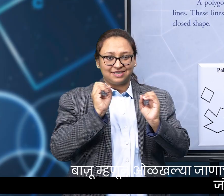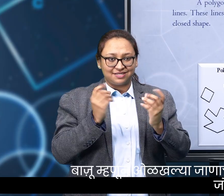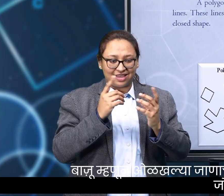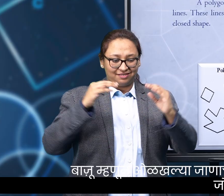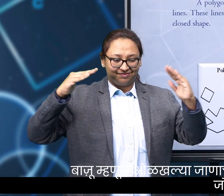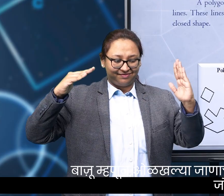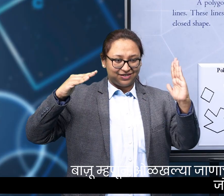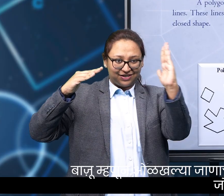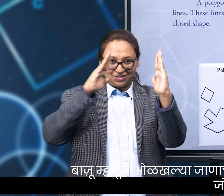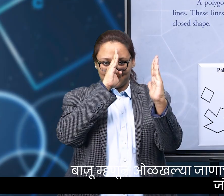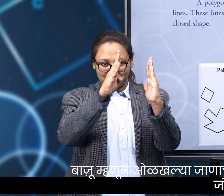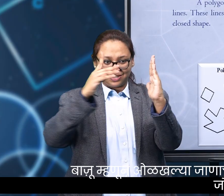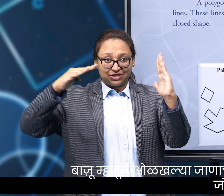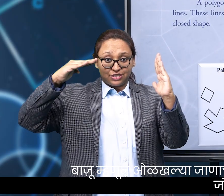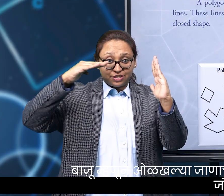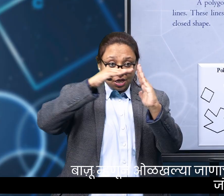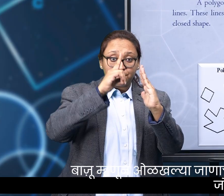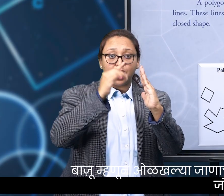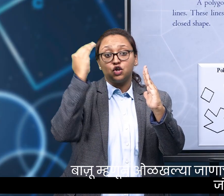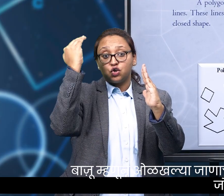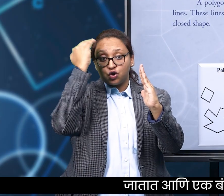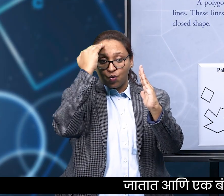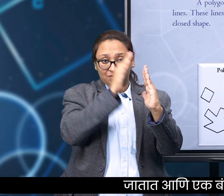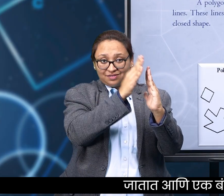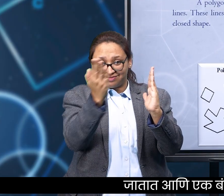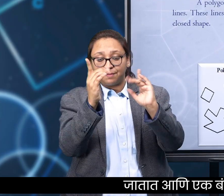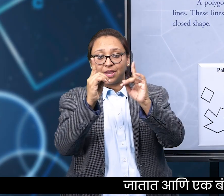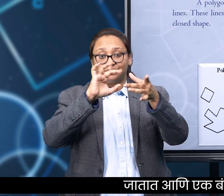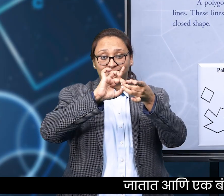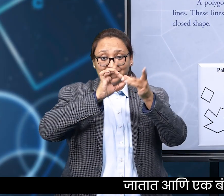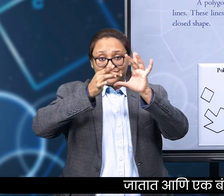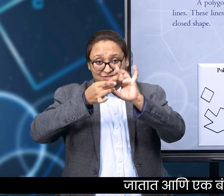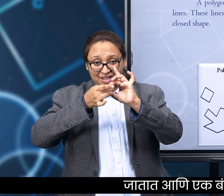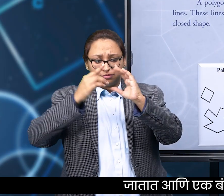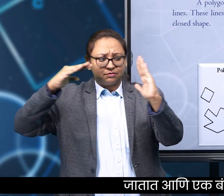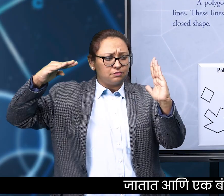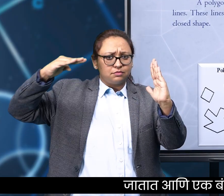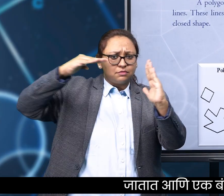रेषा त्यांच्या शेवटच्या बिंदूवर जोडल्या जातात आणि एक बंद आकार तयार करतात.